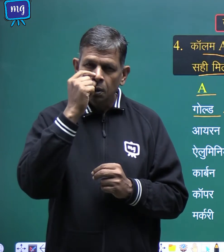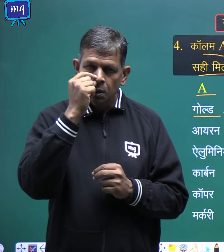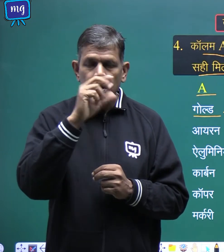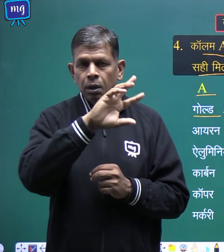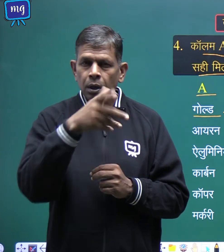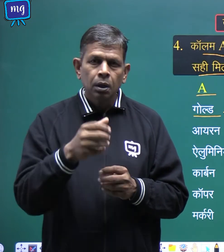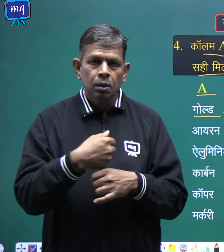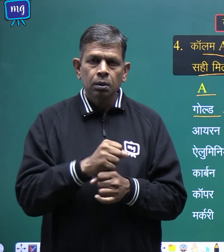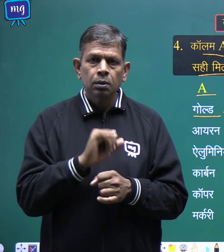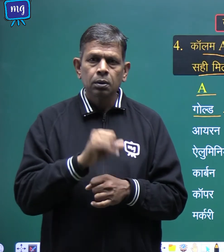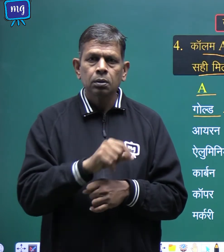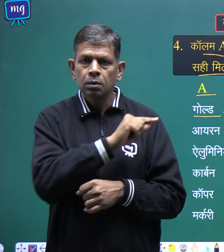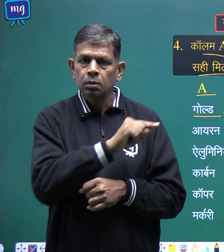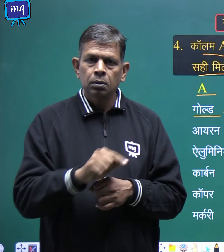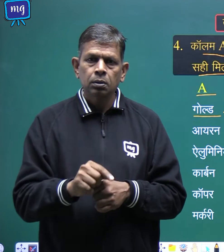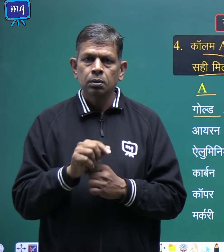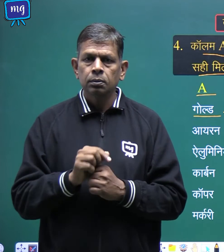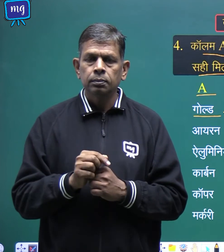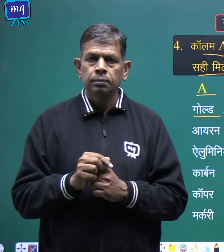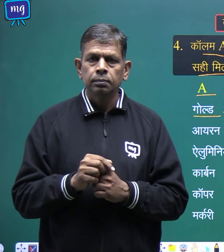इसको मिला देंगे।